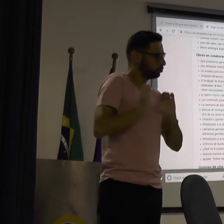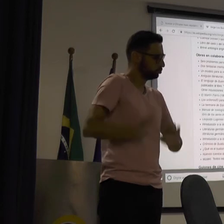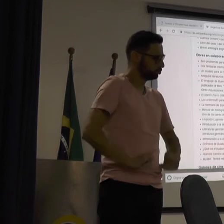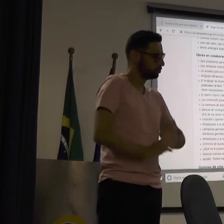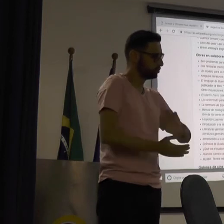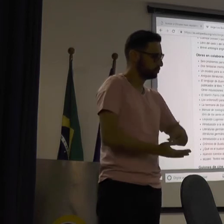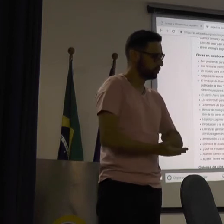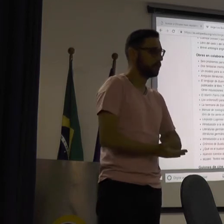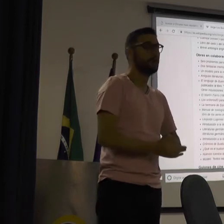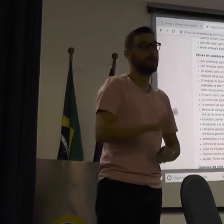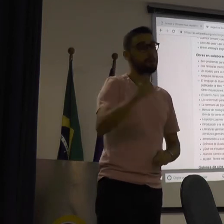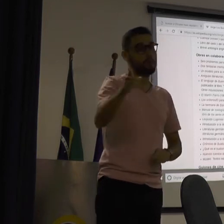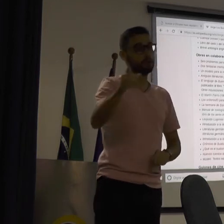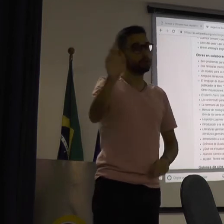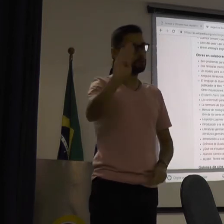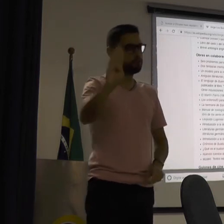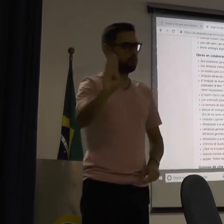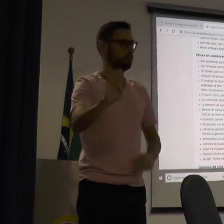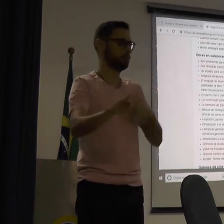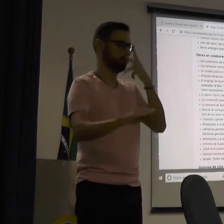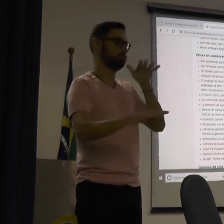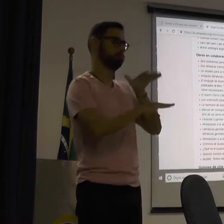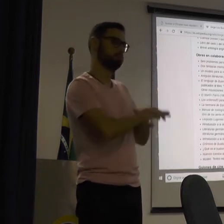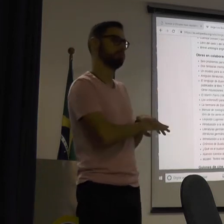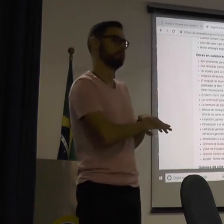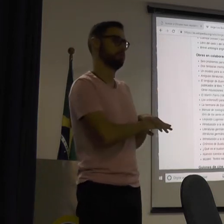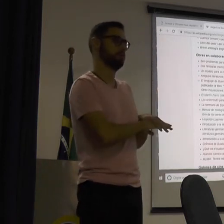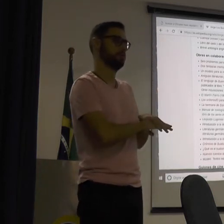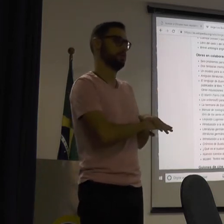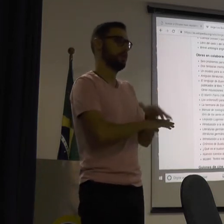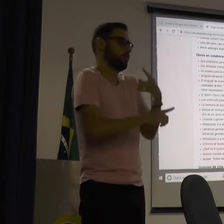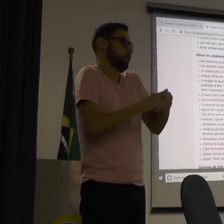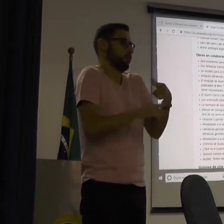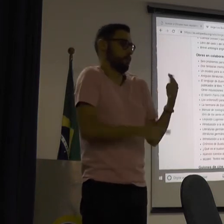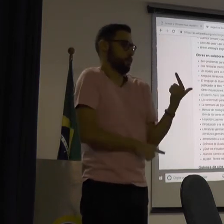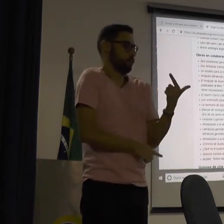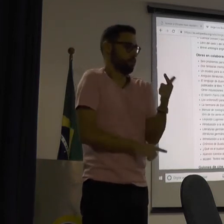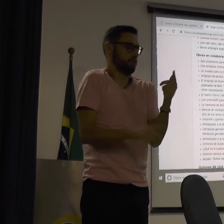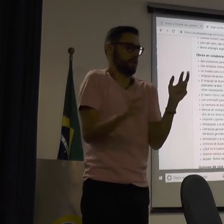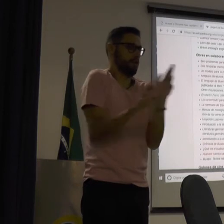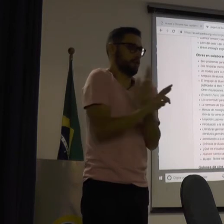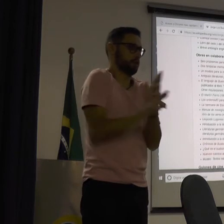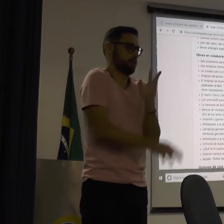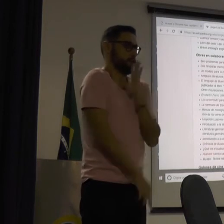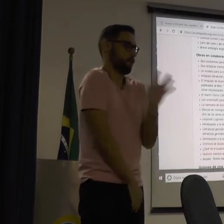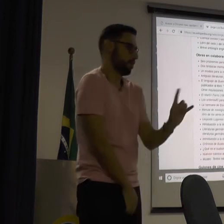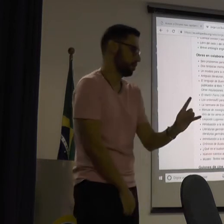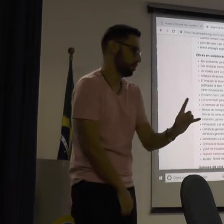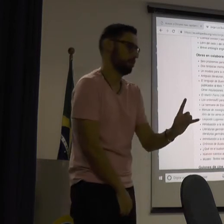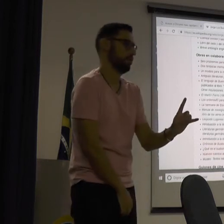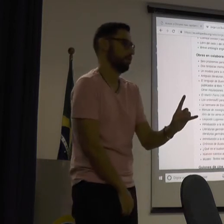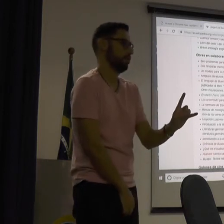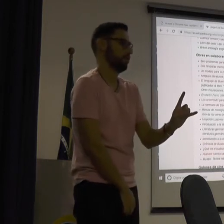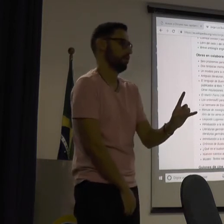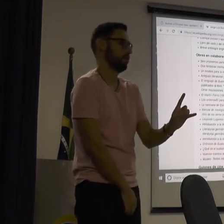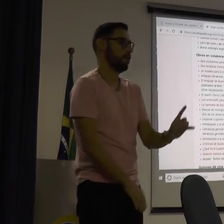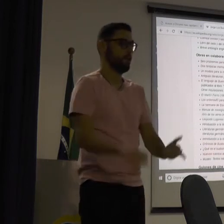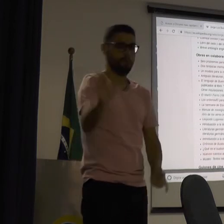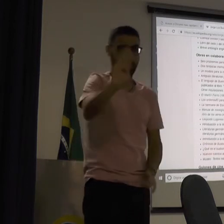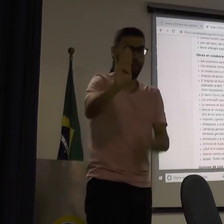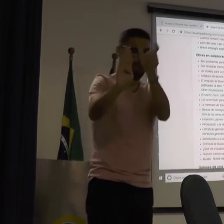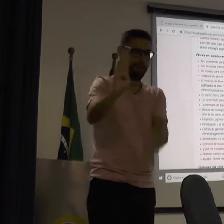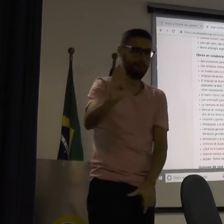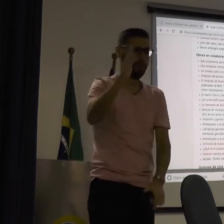assim, sistemático. Com outro, ele falava que ele não conhecia. Imagina, ele conhecia tudo. Ele era um rato de biblioteca,